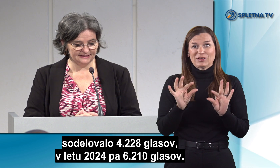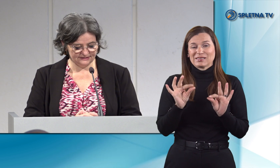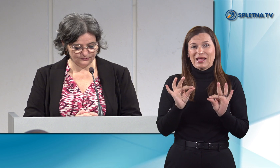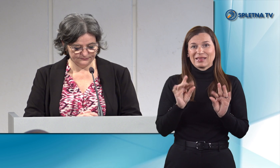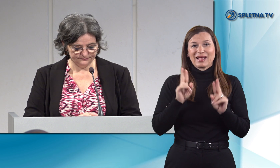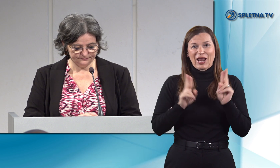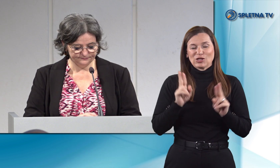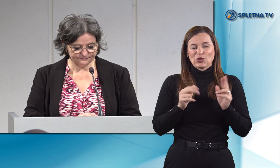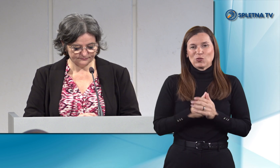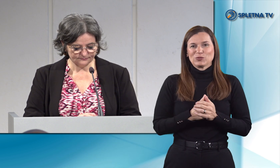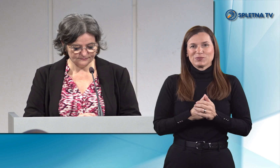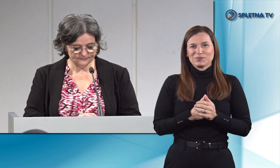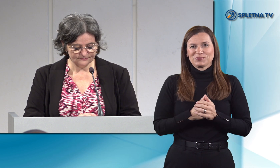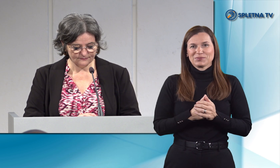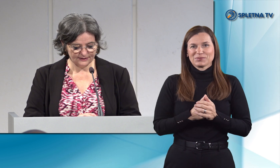6210 glasov.